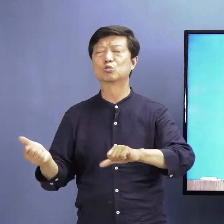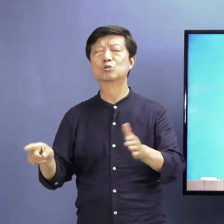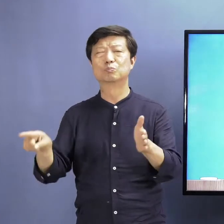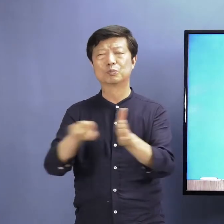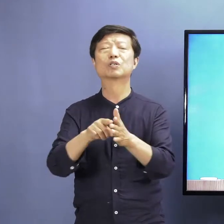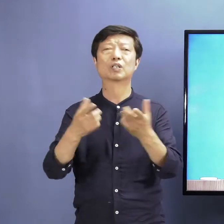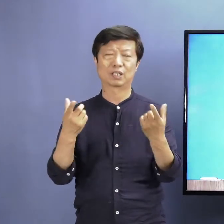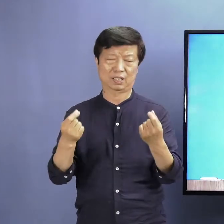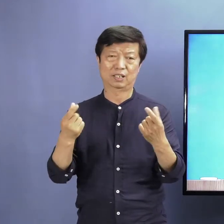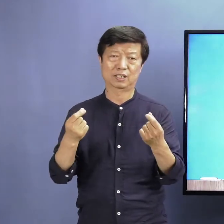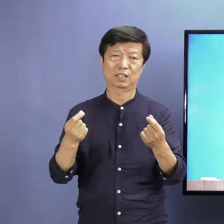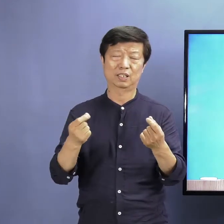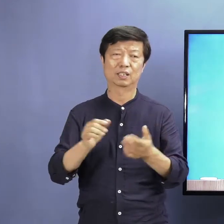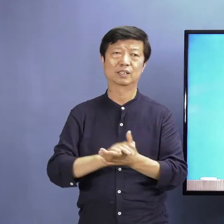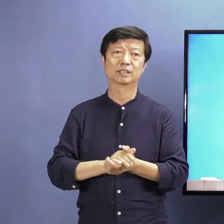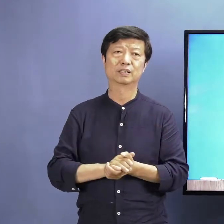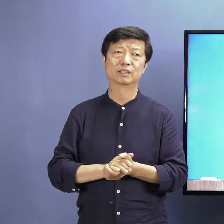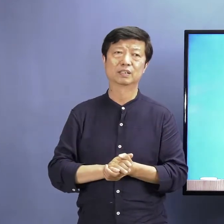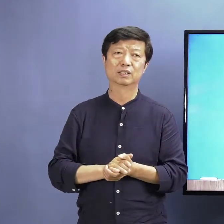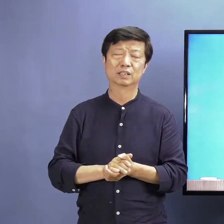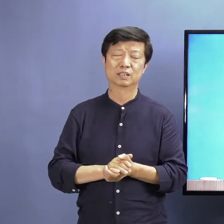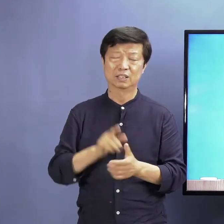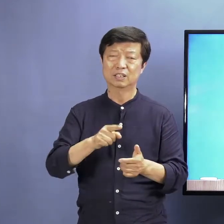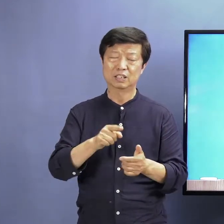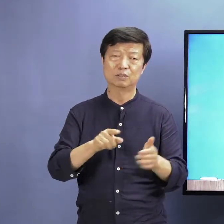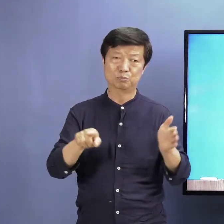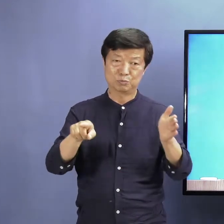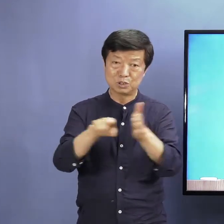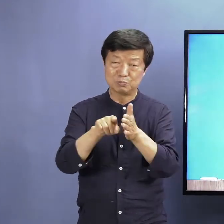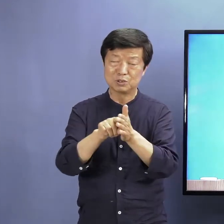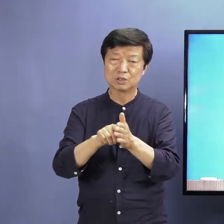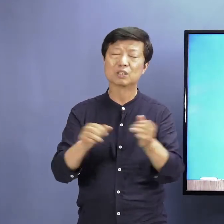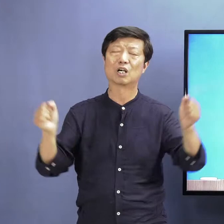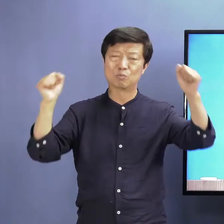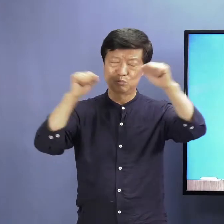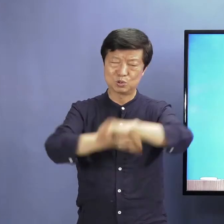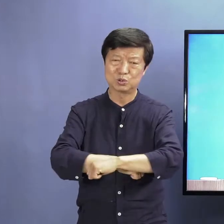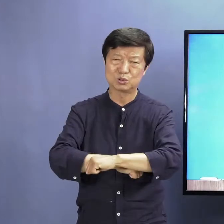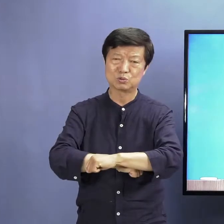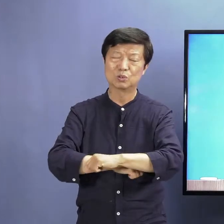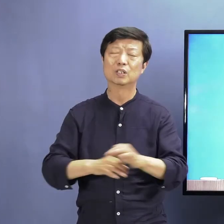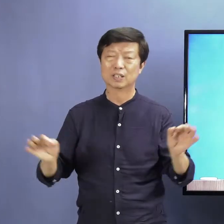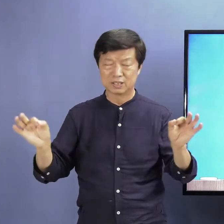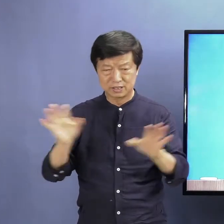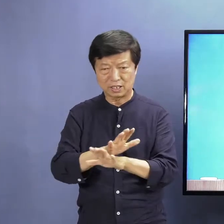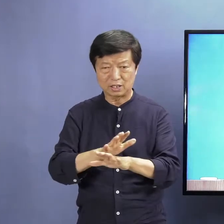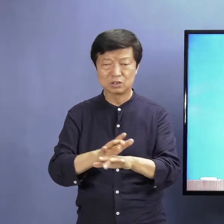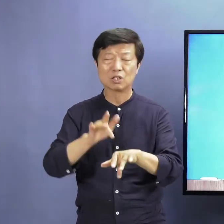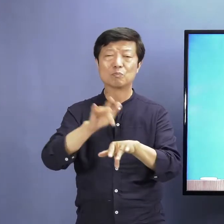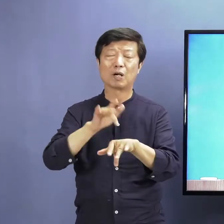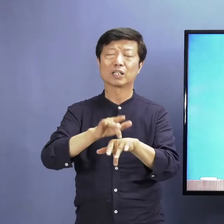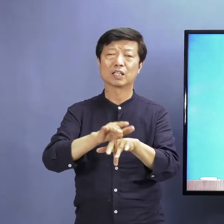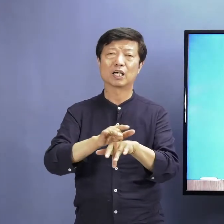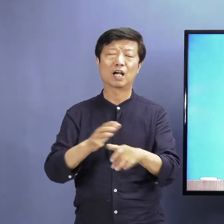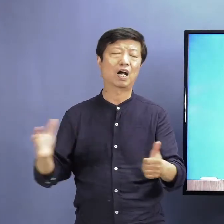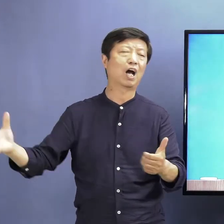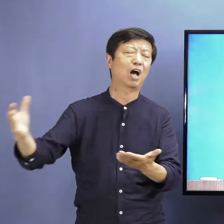그냥 변질되고 그냥 무너지고 그냥 패배해가지고 마귀의 밥이 되는 거예요.